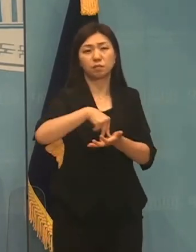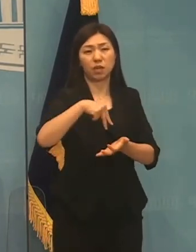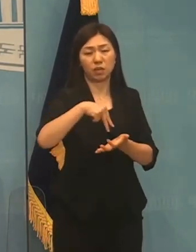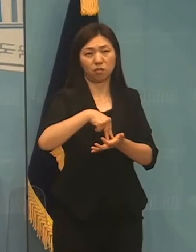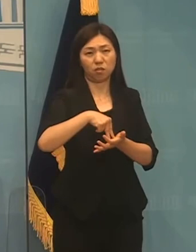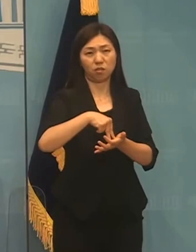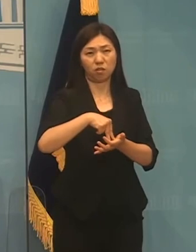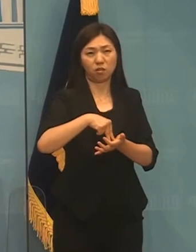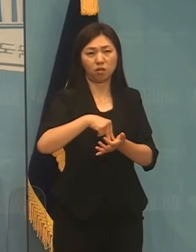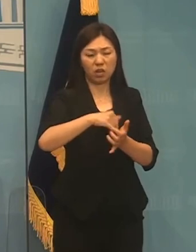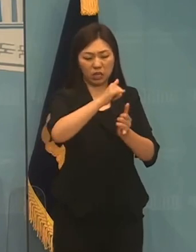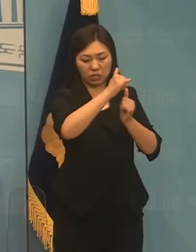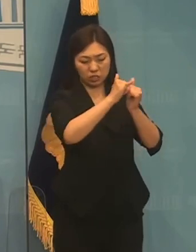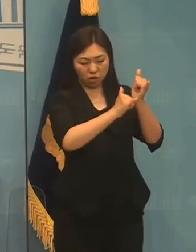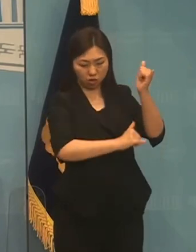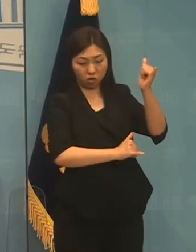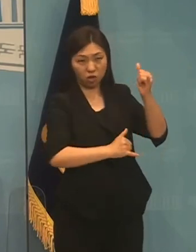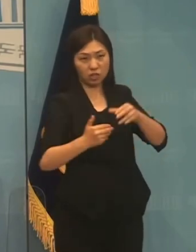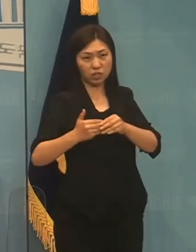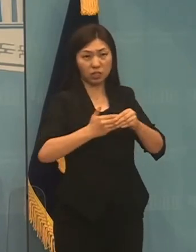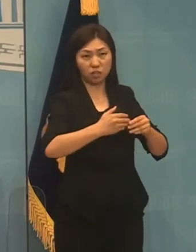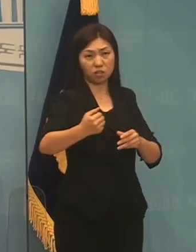전투와 전설적 리더십에